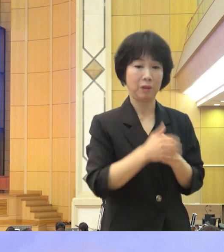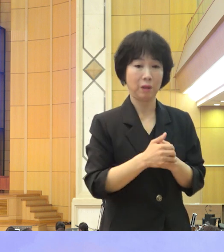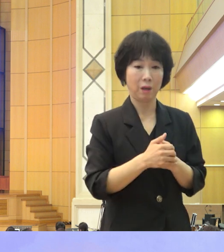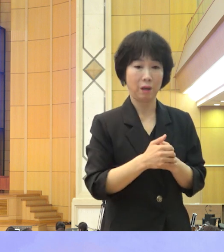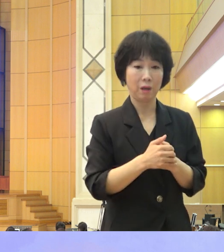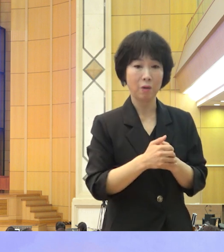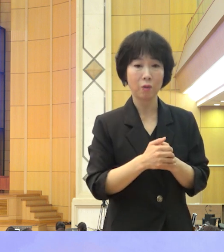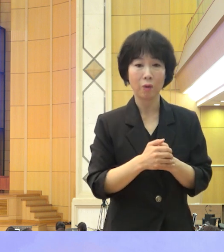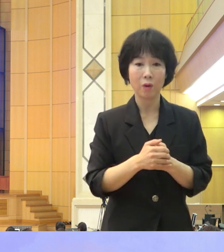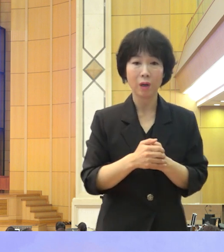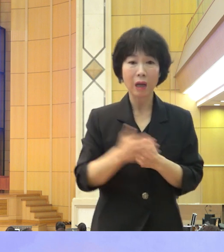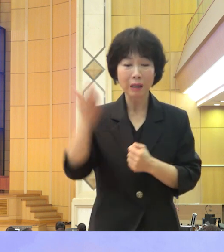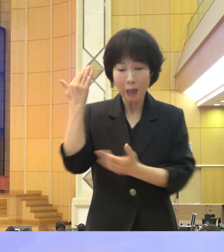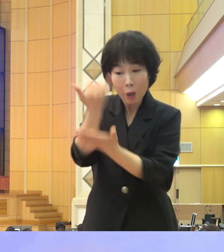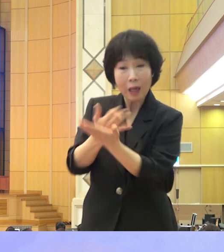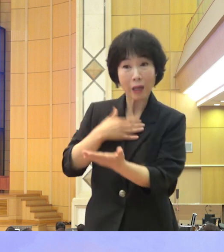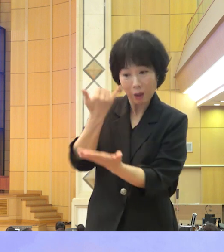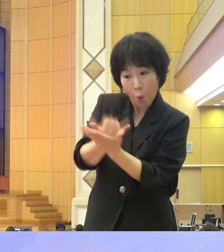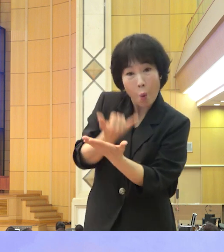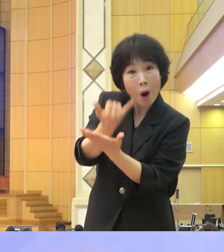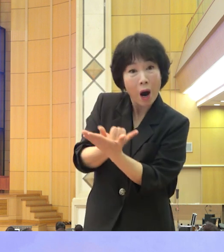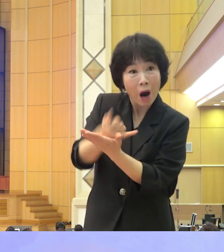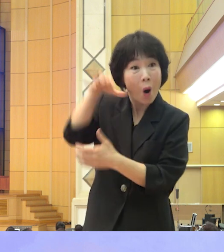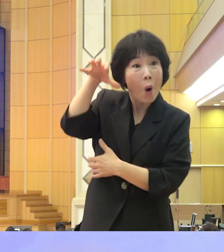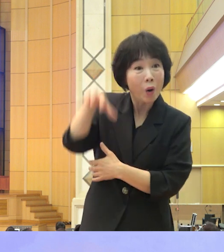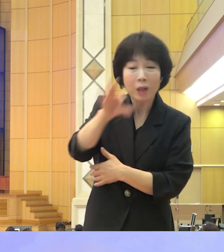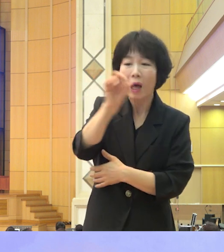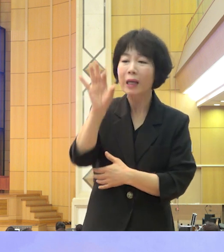직업보도원 양호실에 있다가